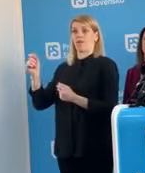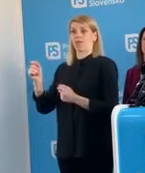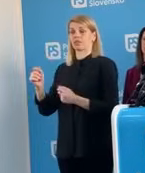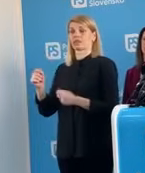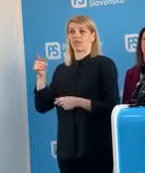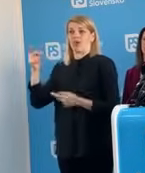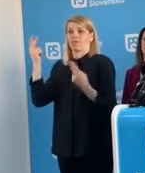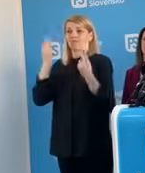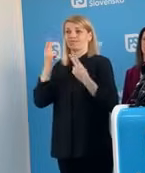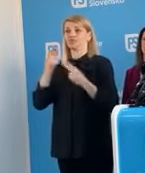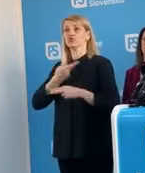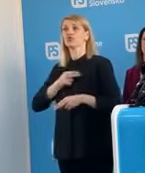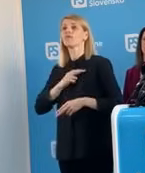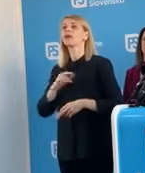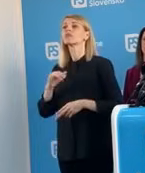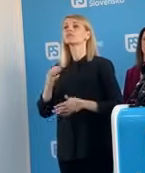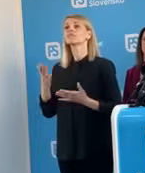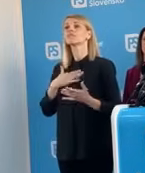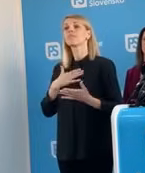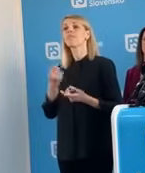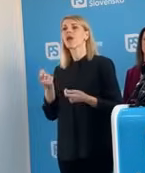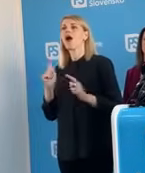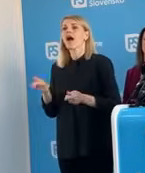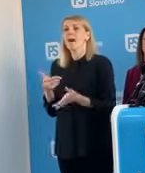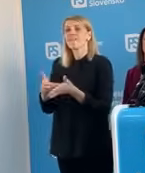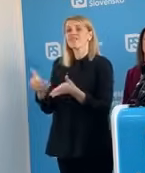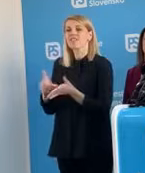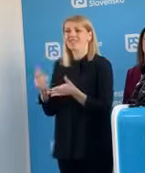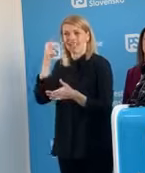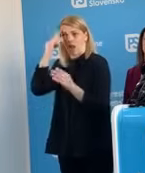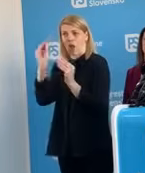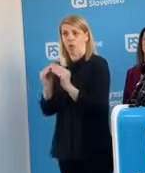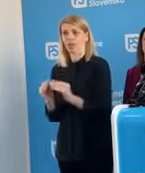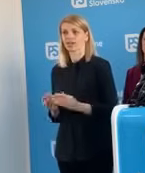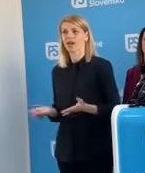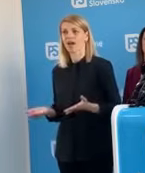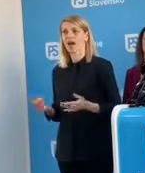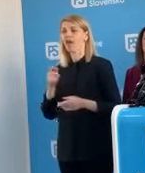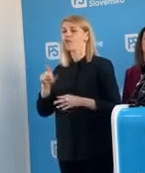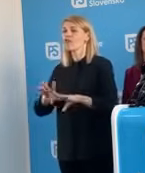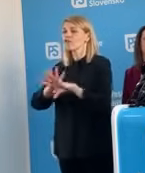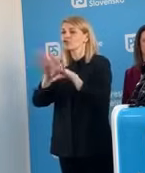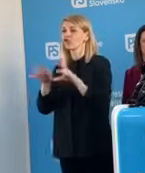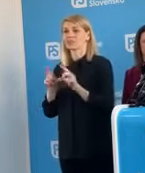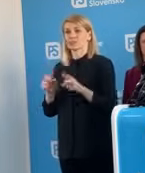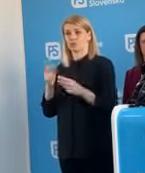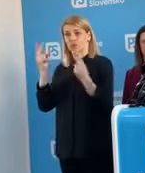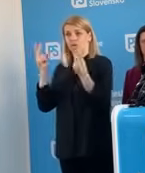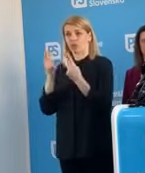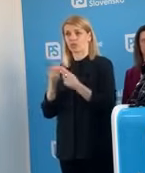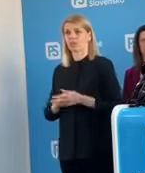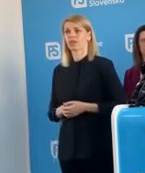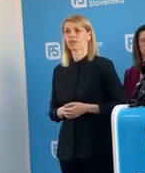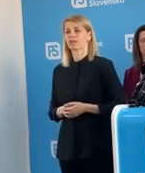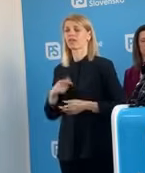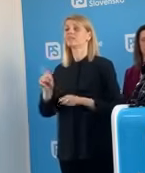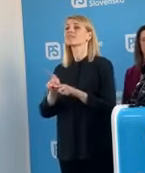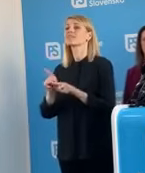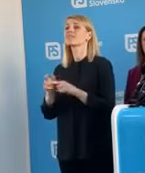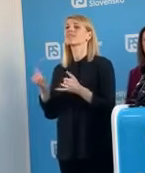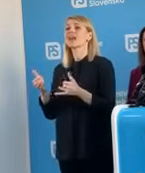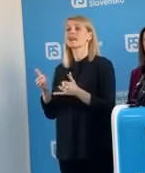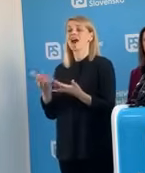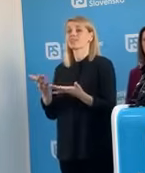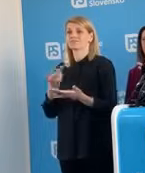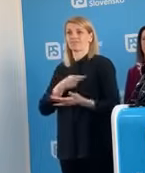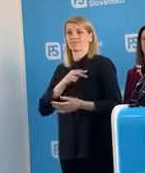tak samozrejme ich sem nechcú poslať. To je logika, ktorú všetci musia rozumieť. Že je to, tá logička je na